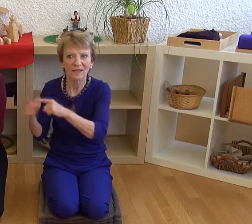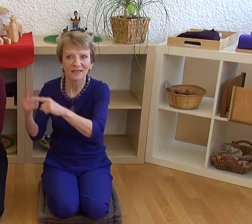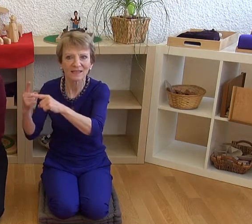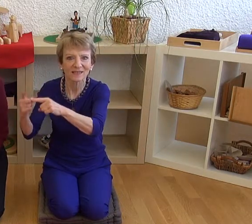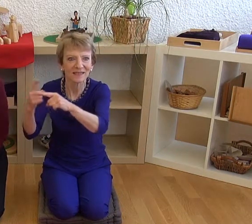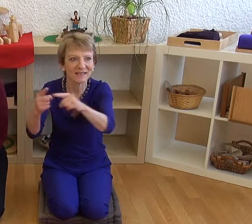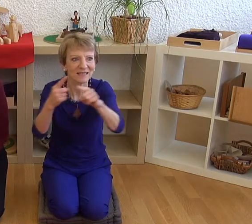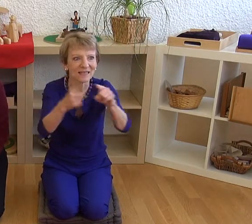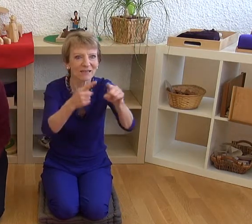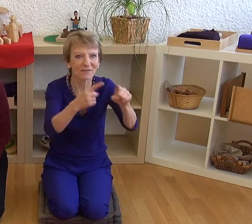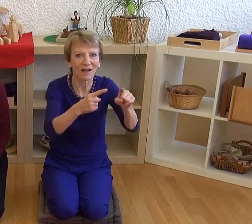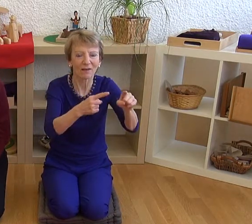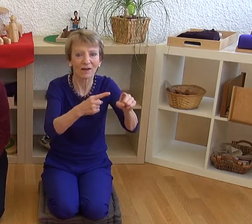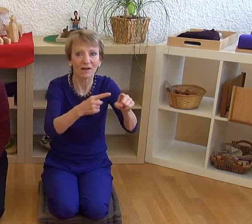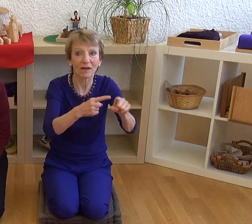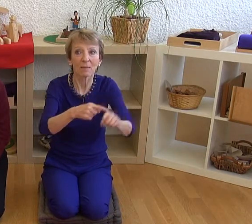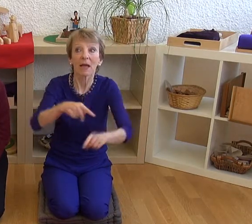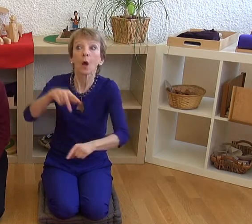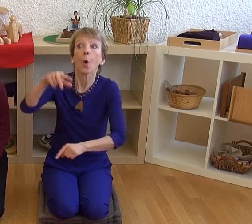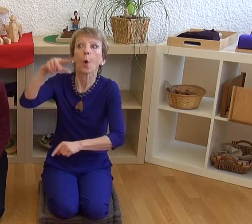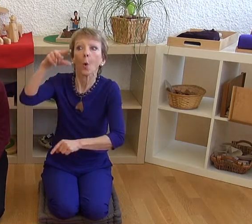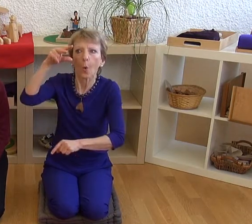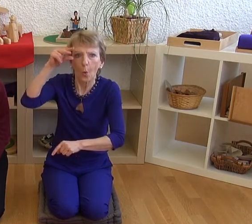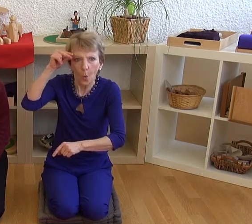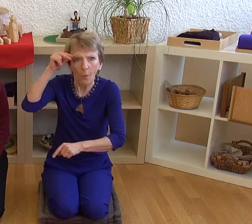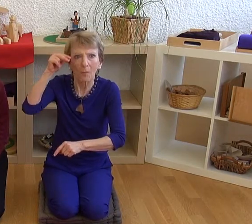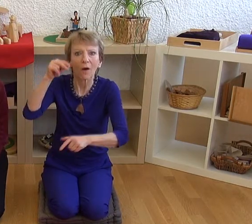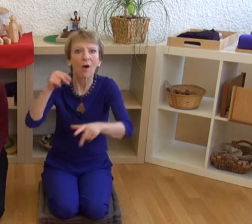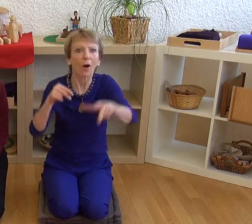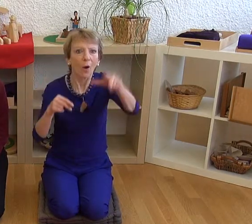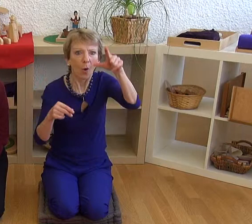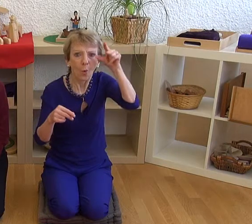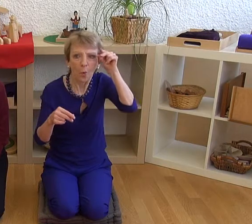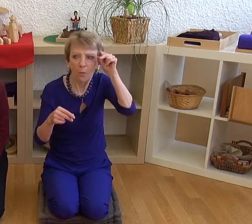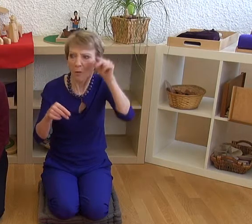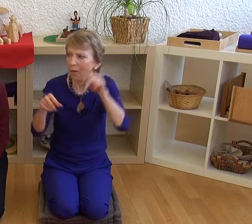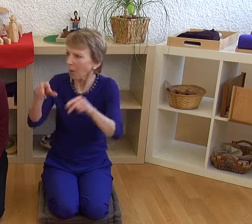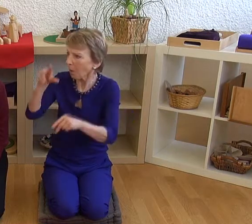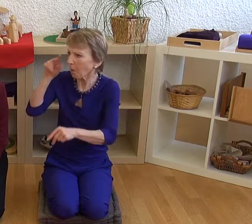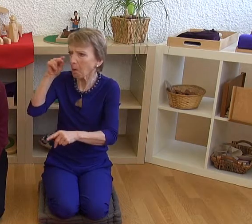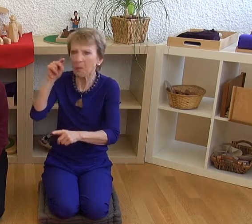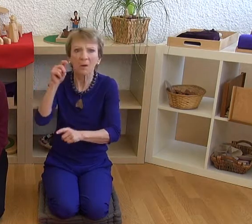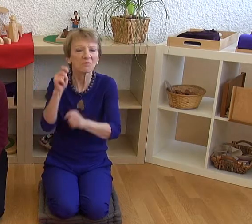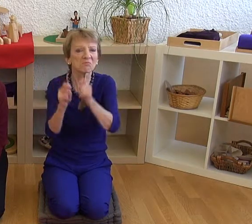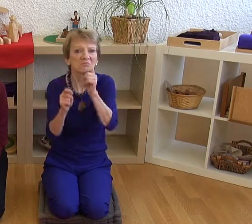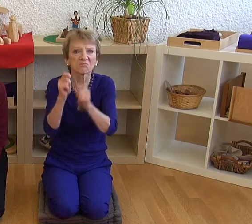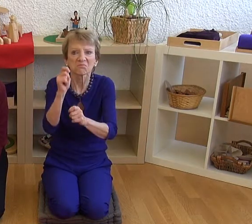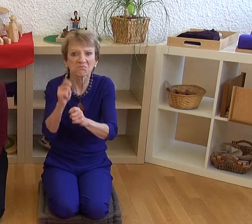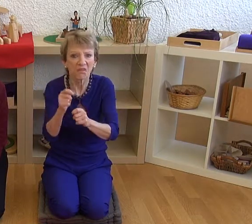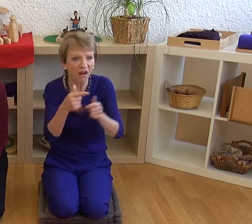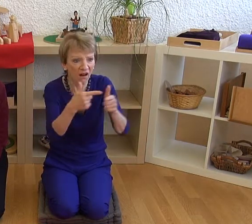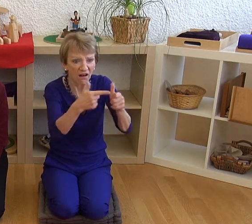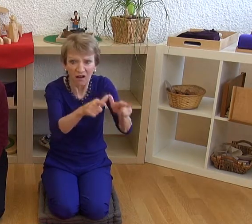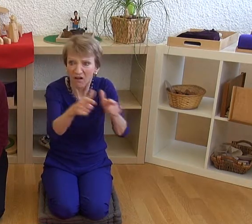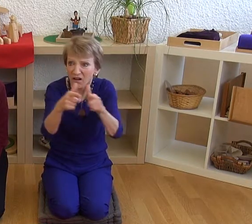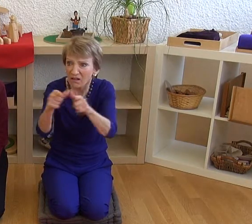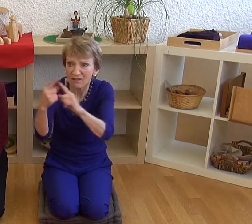ils les comprenaient dans leur propre langue. Cela ne dérangeait personne qu'il y ait plusieurs